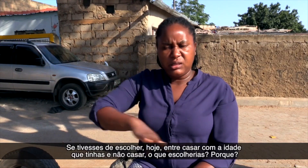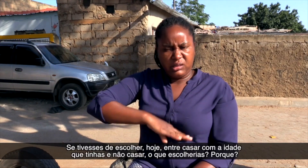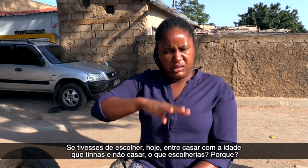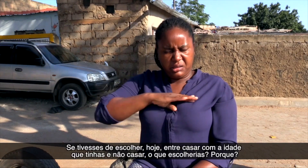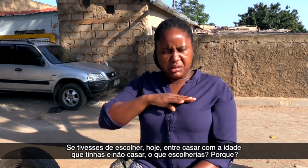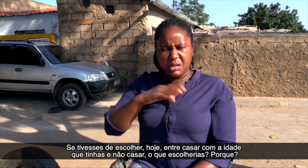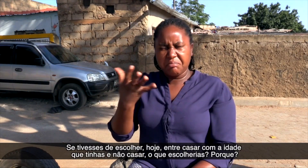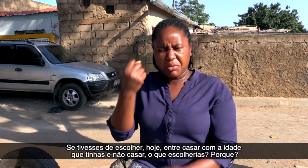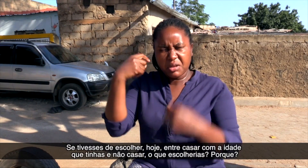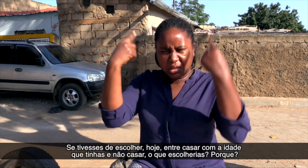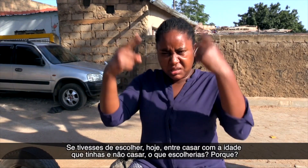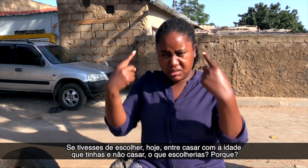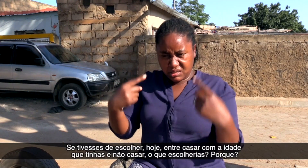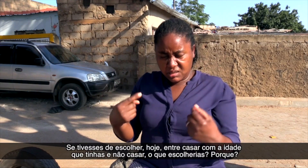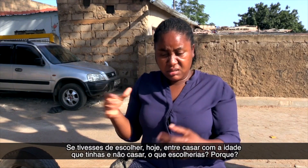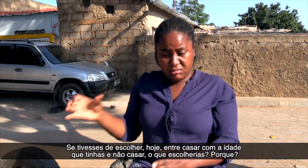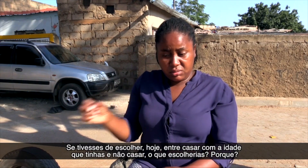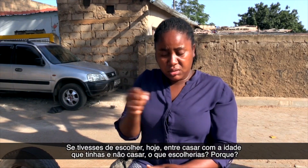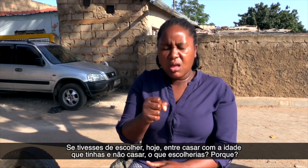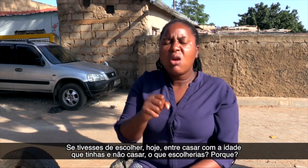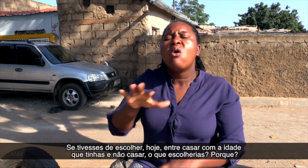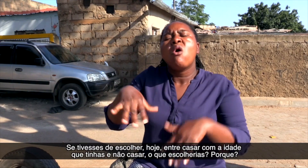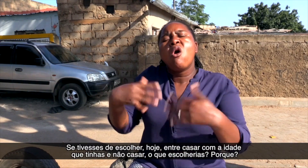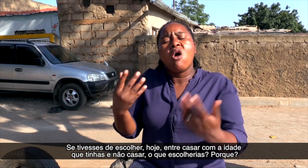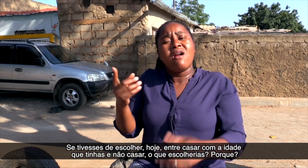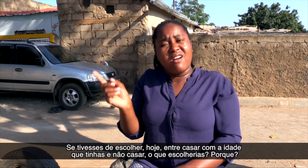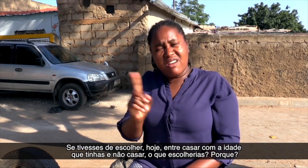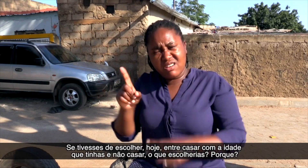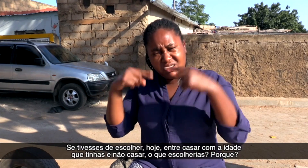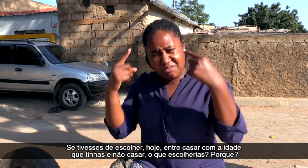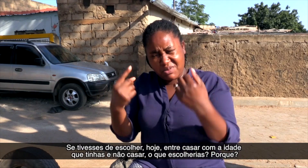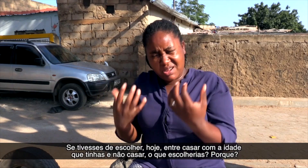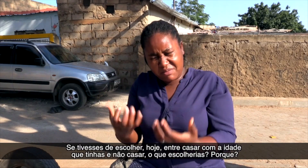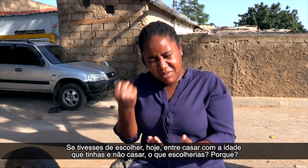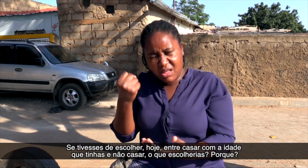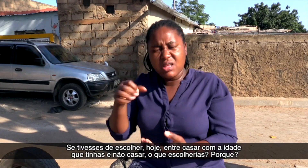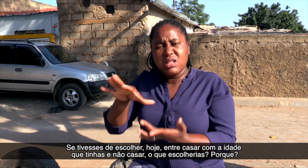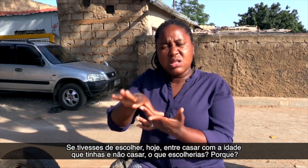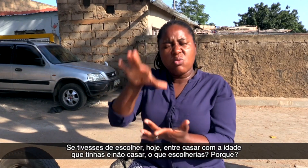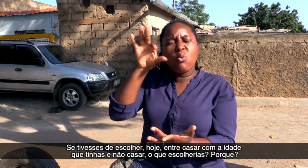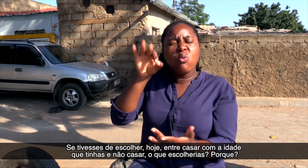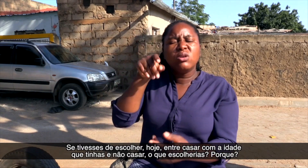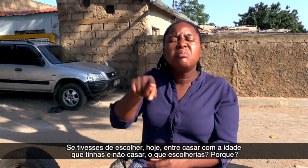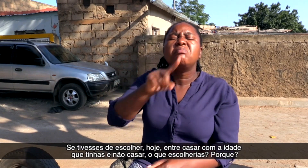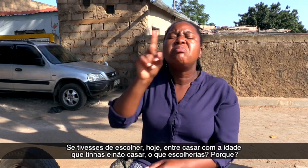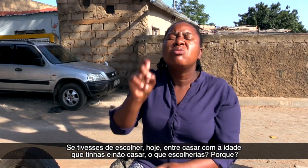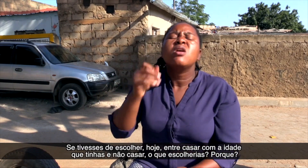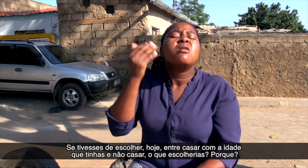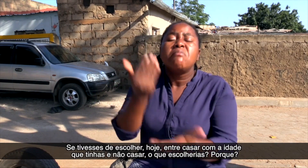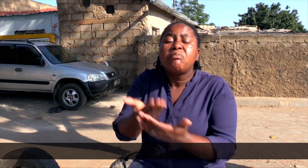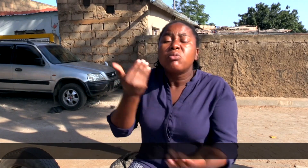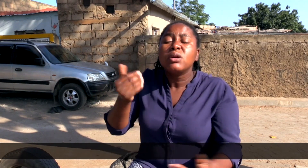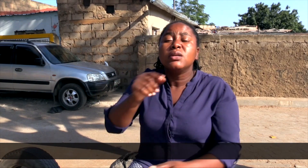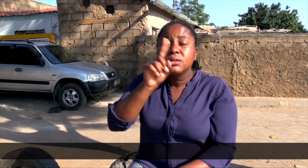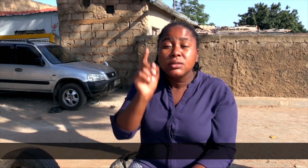Se tivesses de escolher hoje entre casar com a idade que tinhas e não casar, o que escolherias e